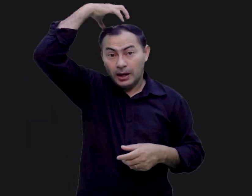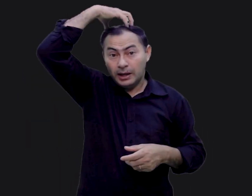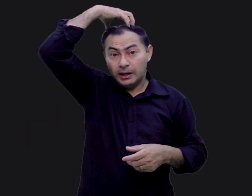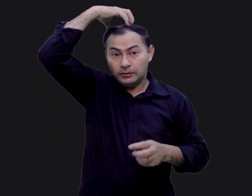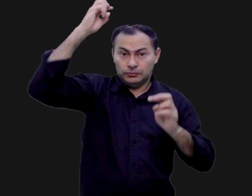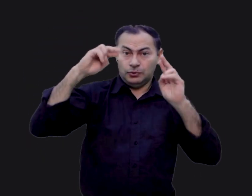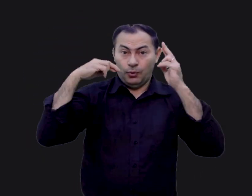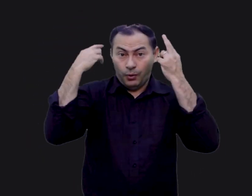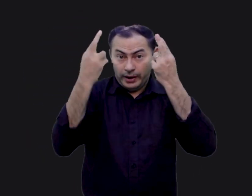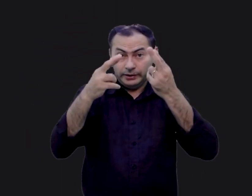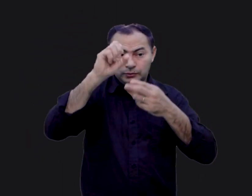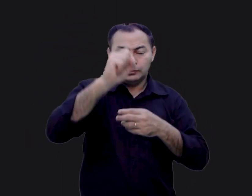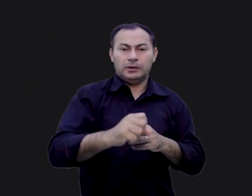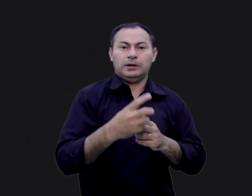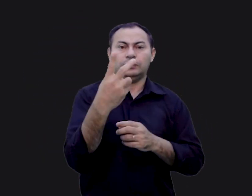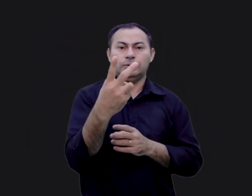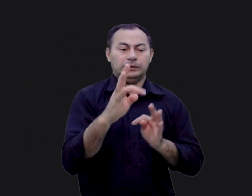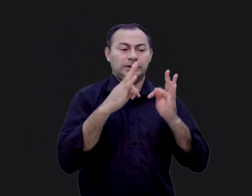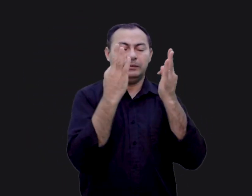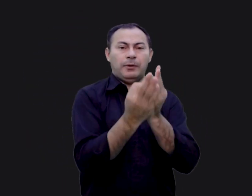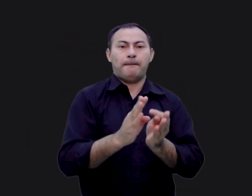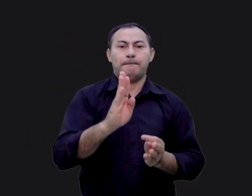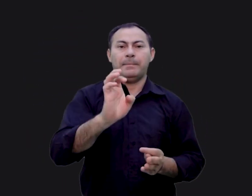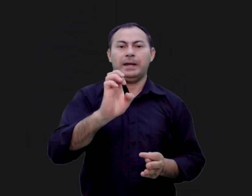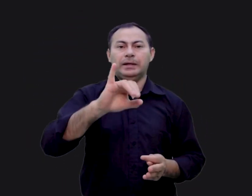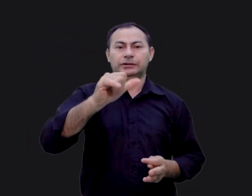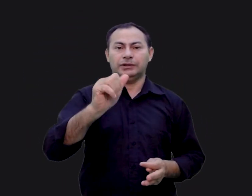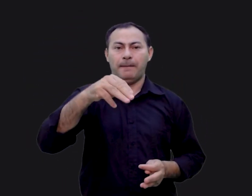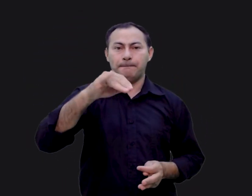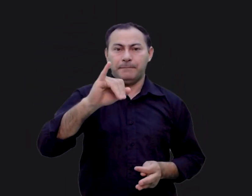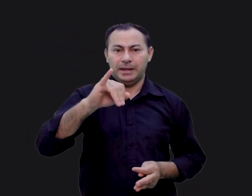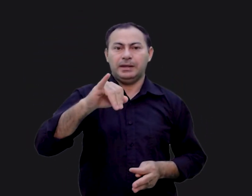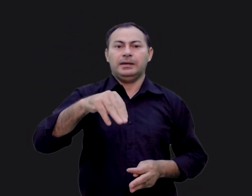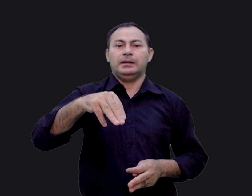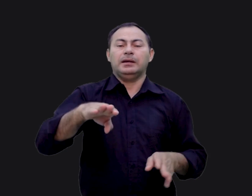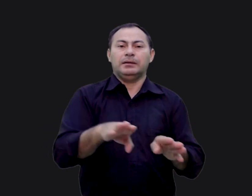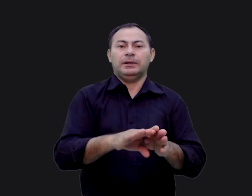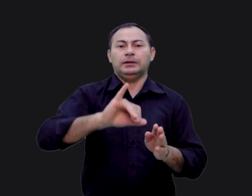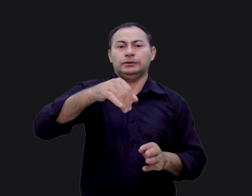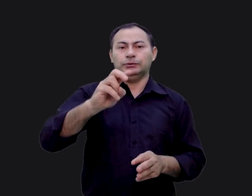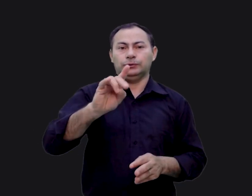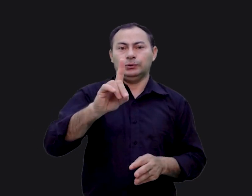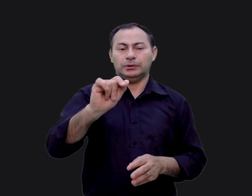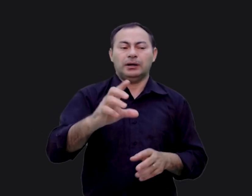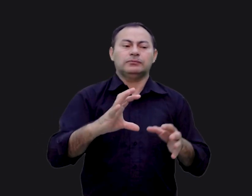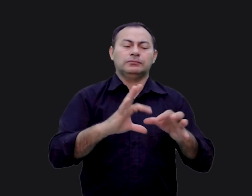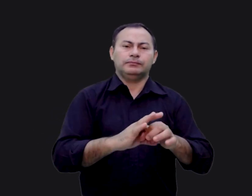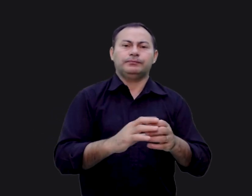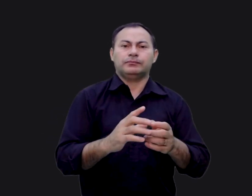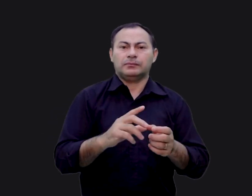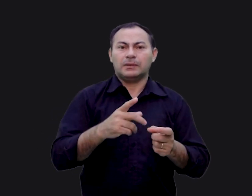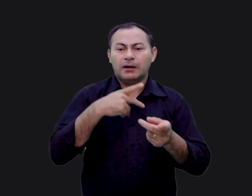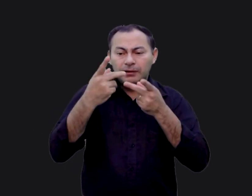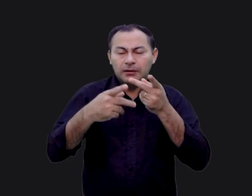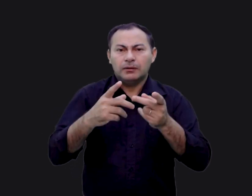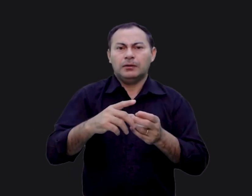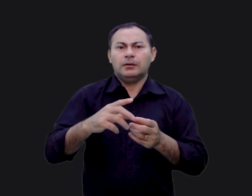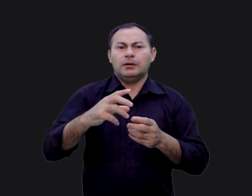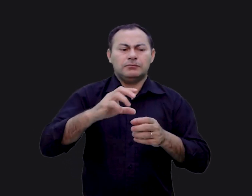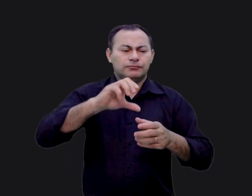do sul, as duas tribos de Benjamim e Judá, que juntas formavam Judá. Quando lemos a queda do reino